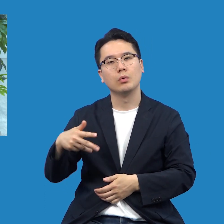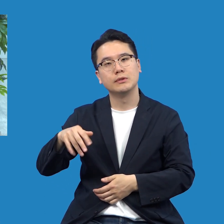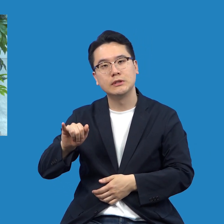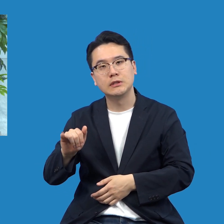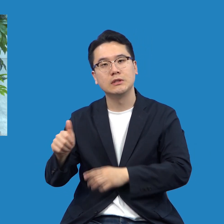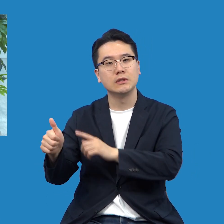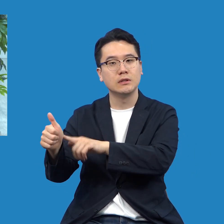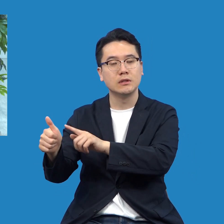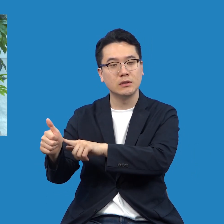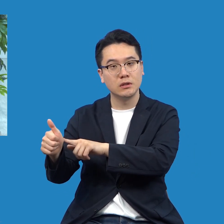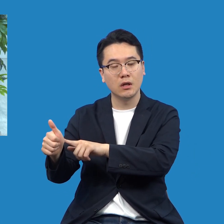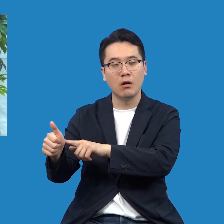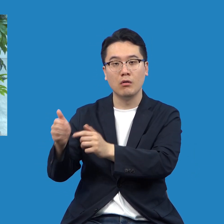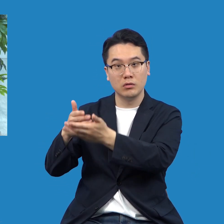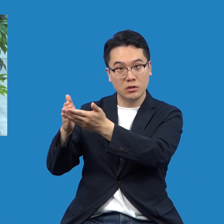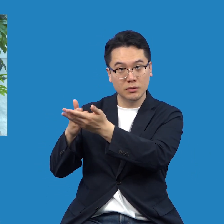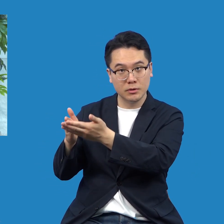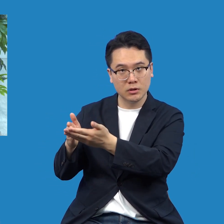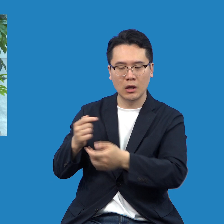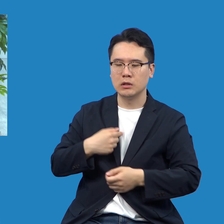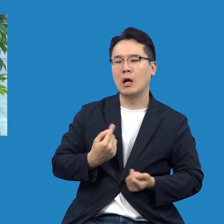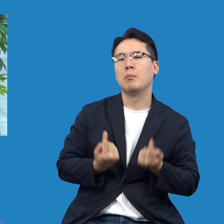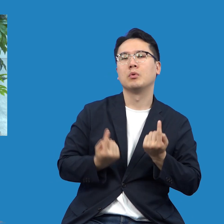낫다고 그렇게 칭찬을 했습니다.